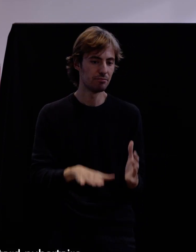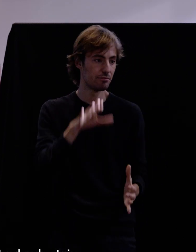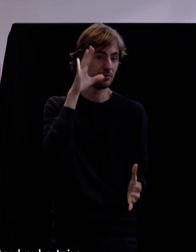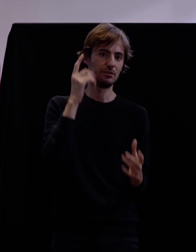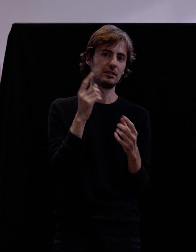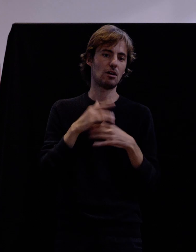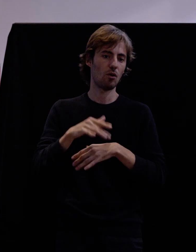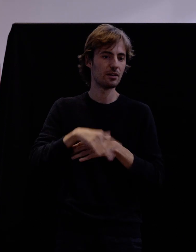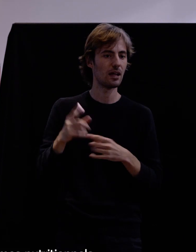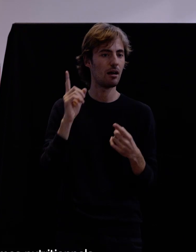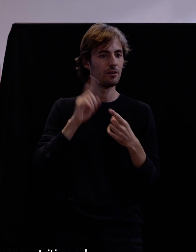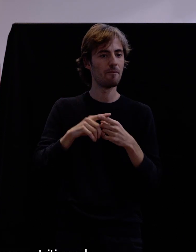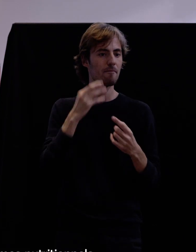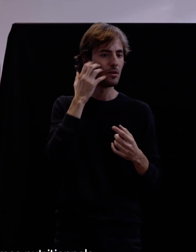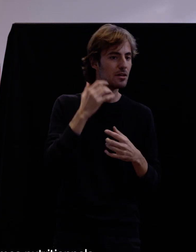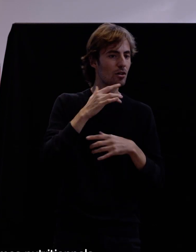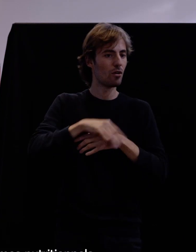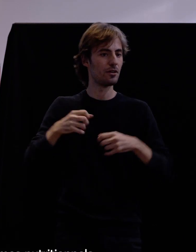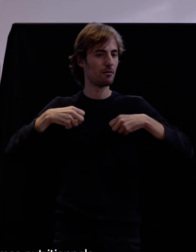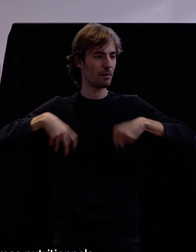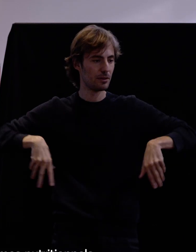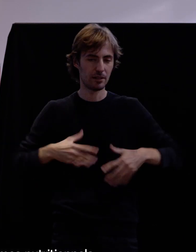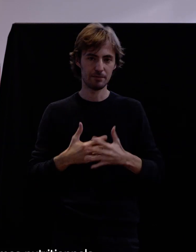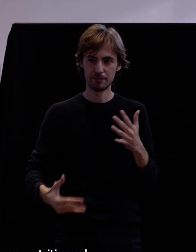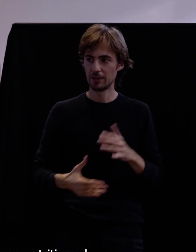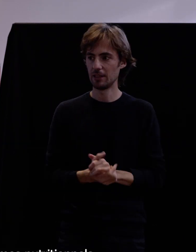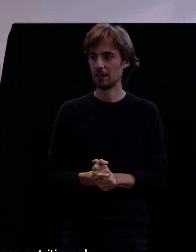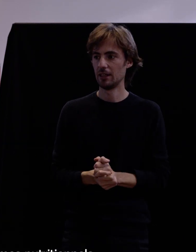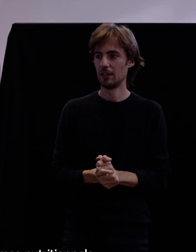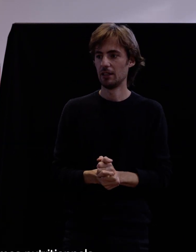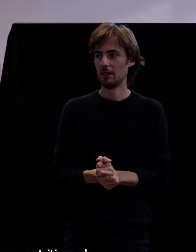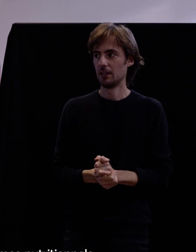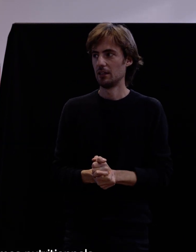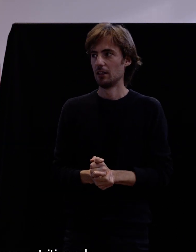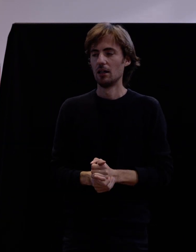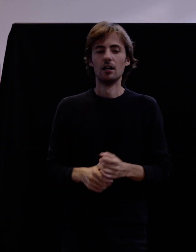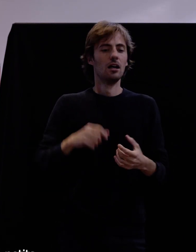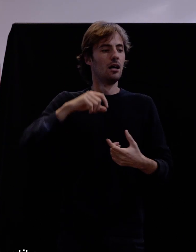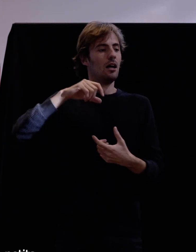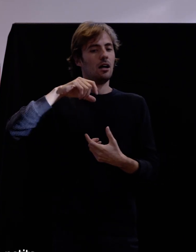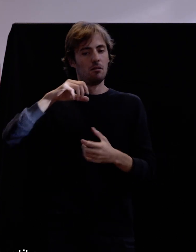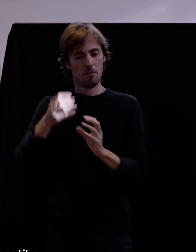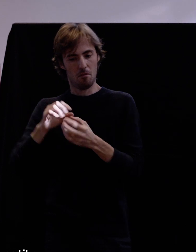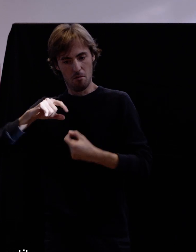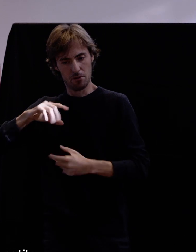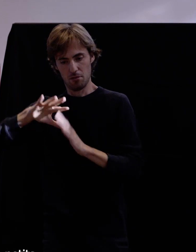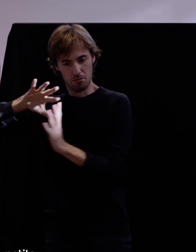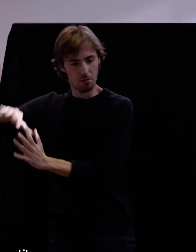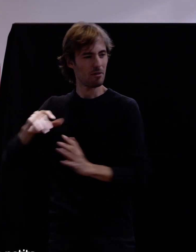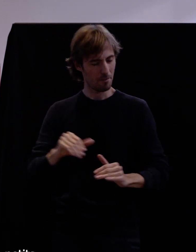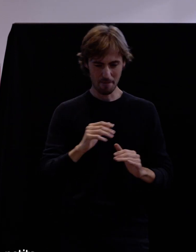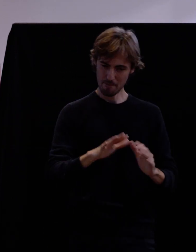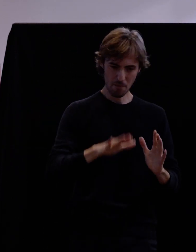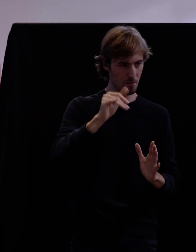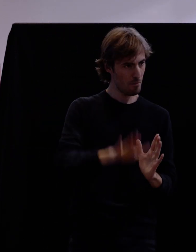a un retentissement sur la croissance aussi. Mais exclu les problèmes nutritionnels et les problèmes hormonaux, ils sont plus petits que leurs